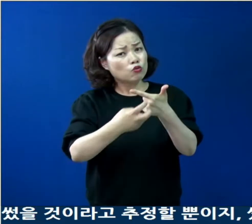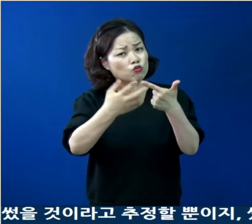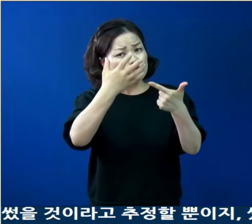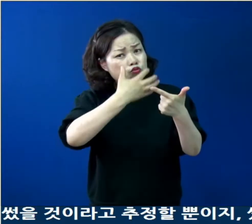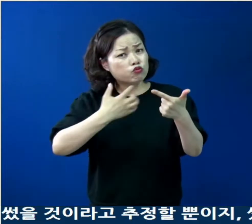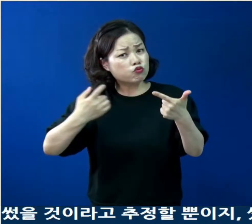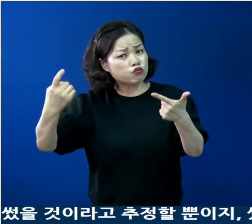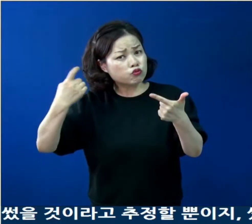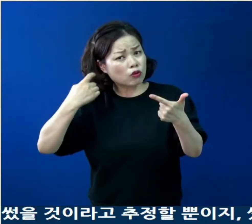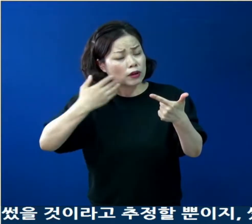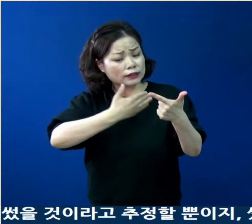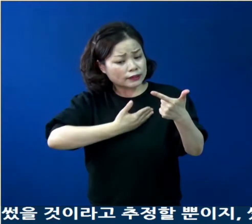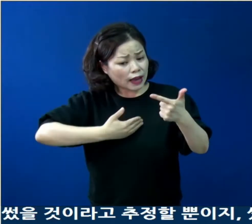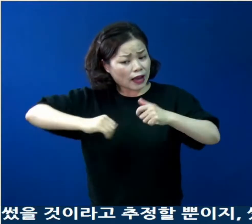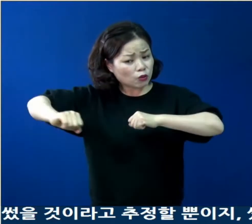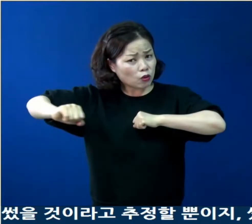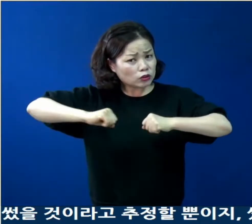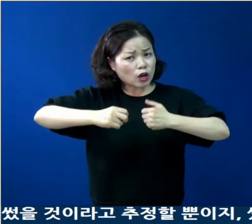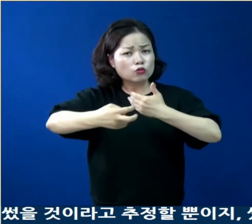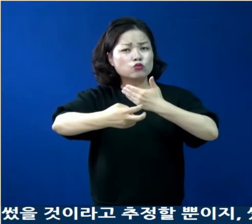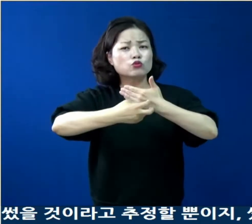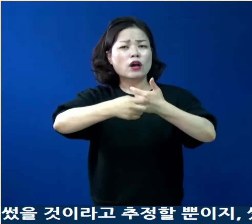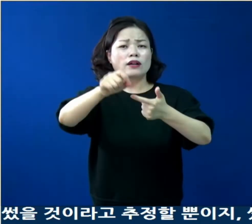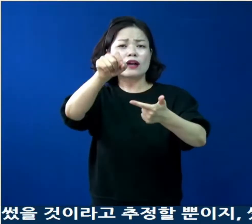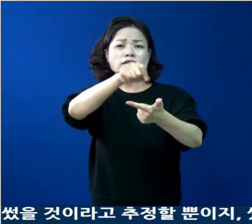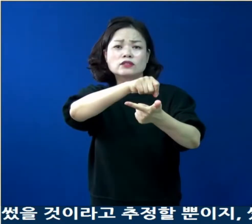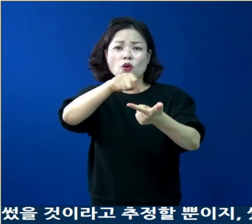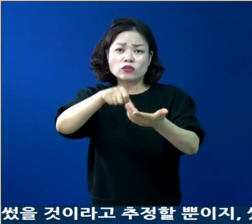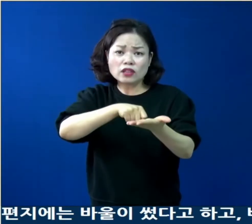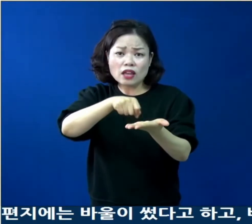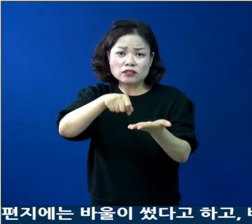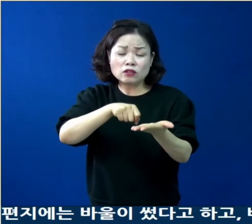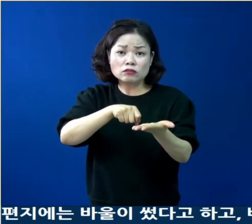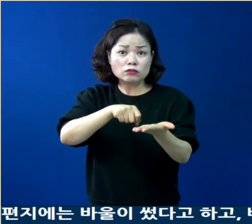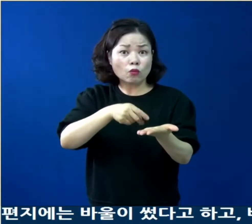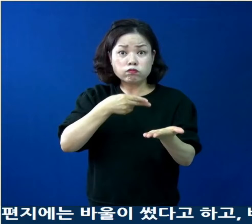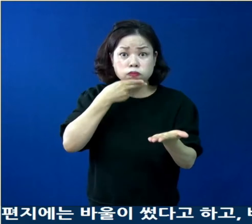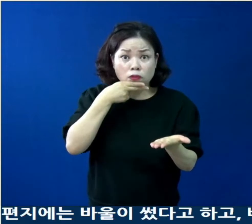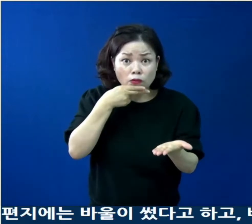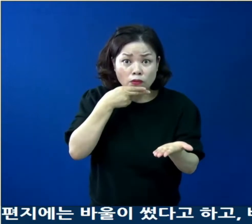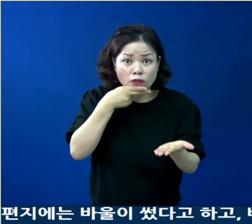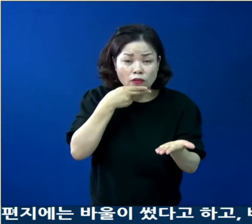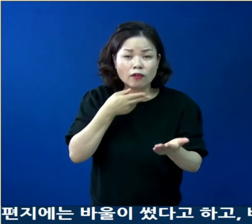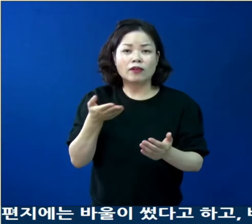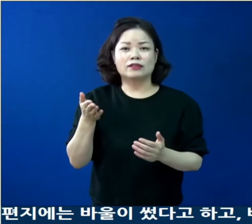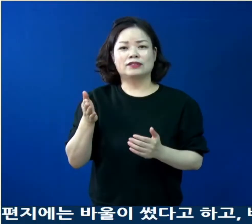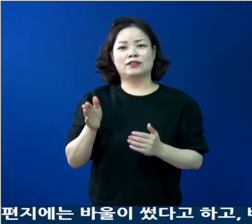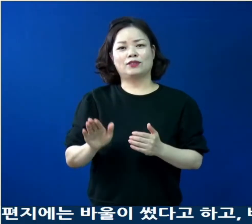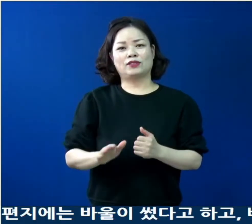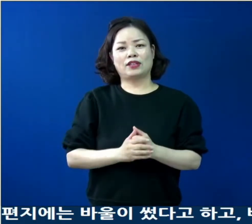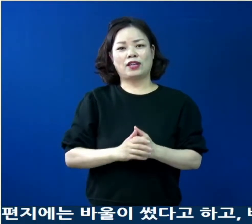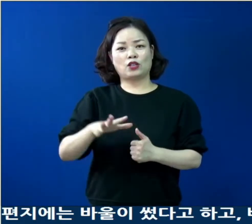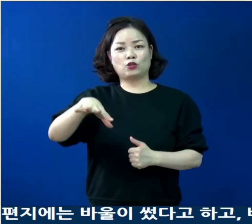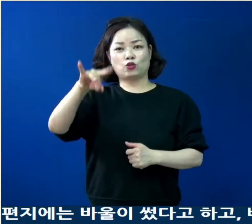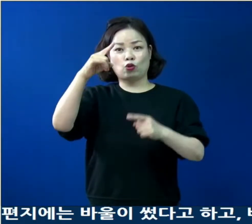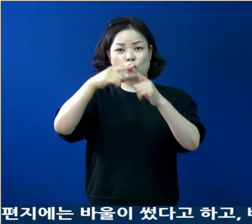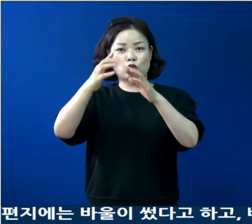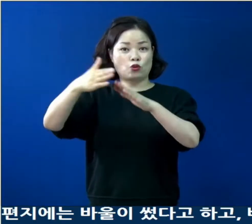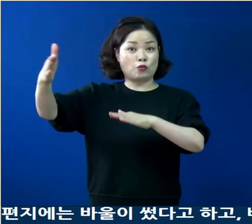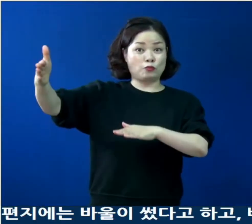누가복음을 사도행전을 누가가 썼다라는 말은 성경에 기록은 안 돼 있는 겁니다. 그런데